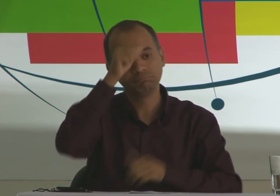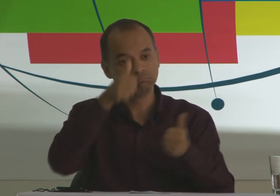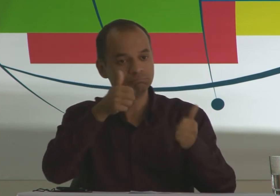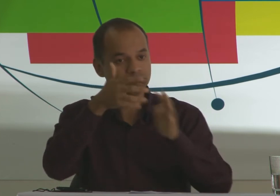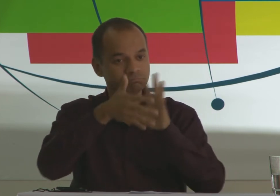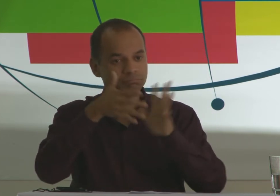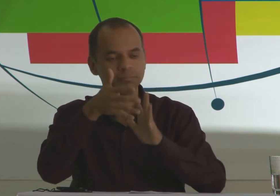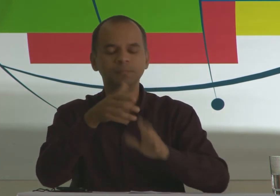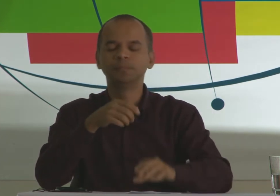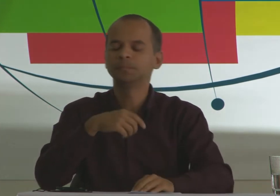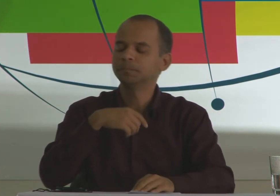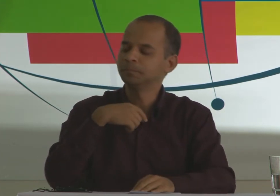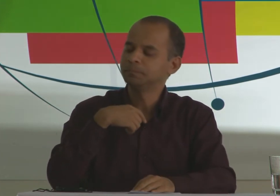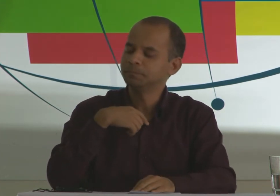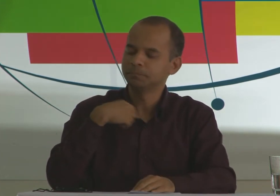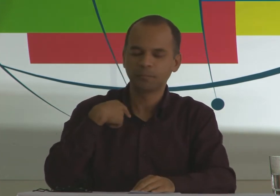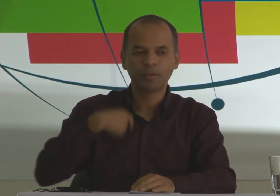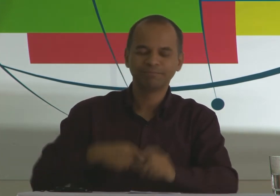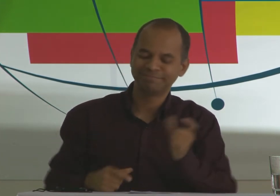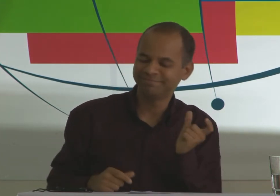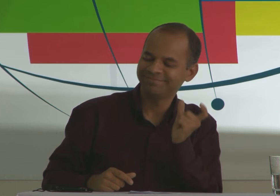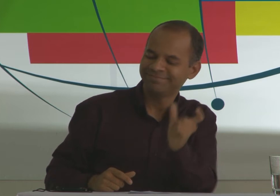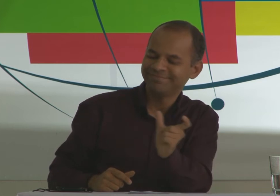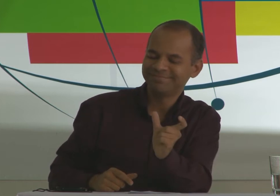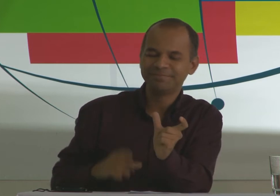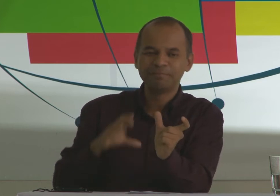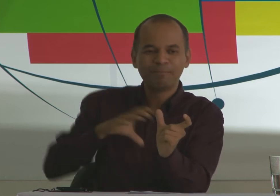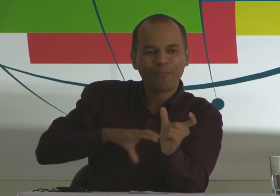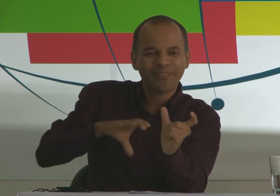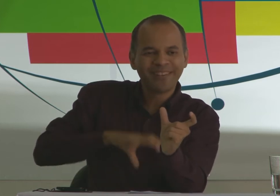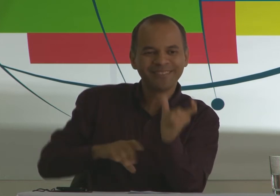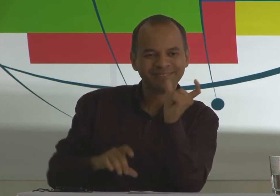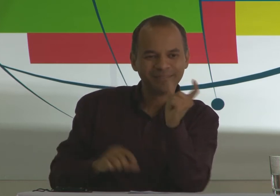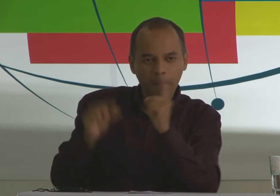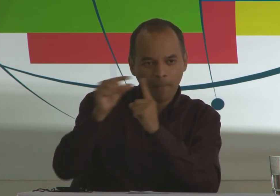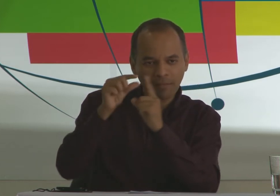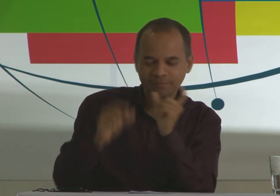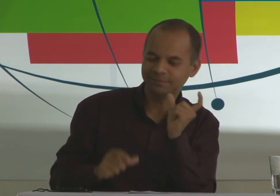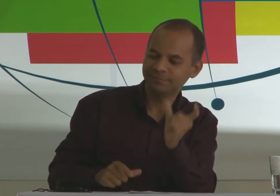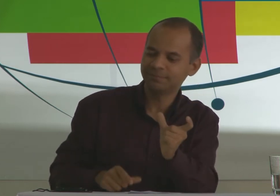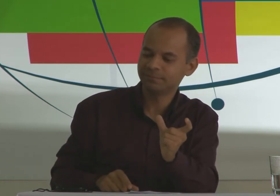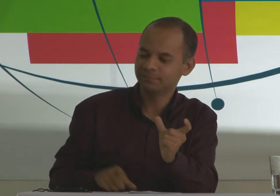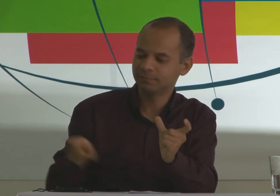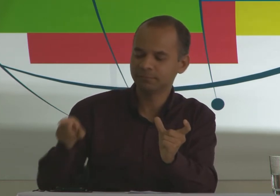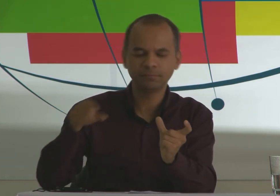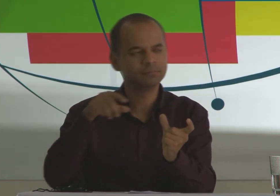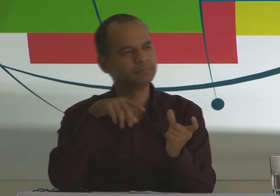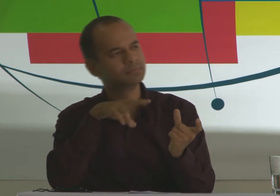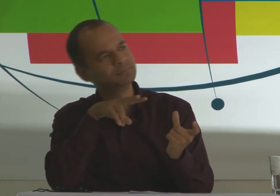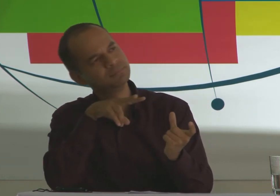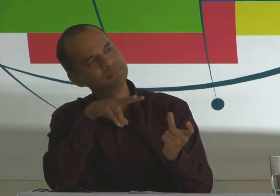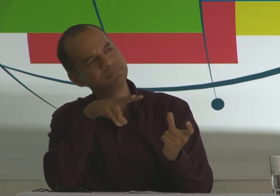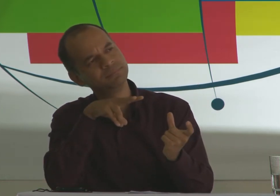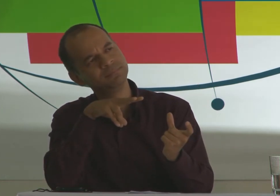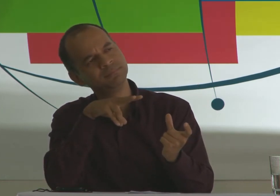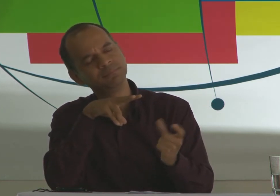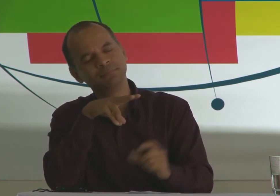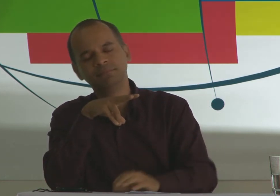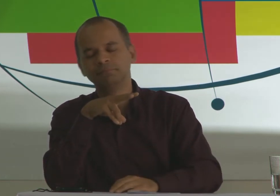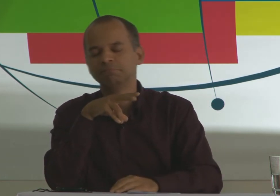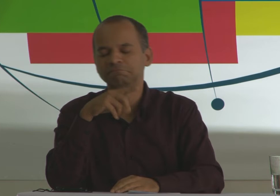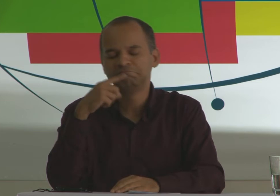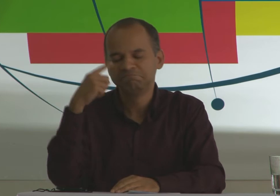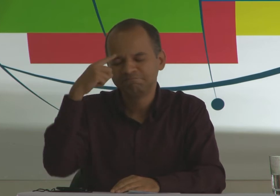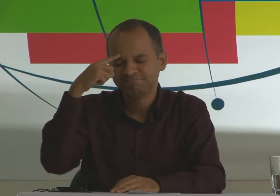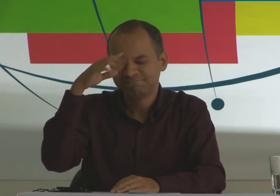eu tento usar outras estratégias através das linguagens para ensinar para eles também. Às vezes trabalhando algumas palavras específicas